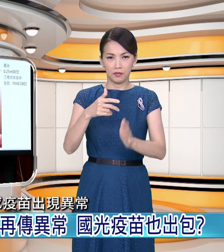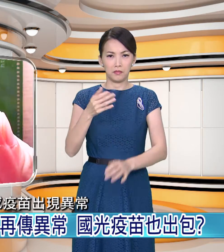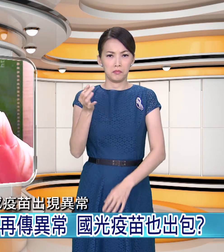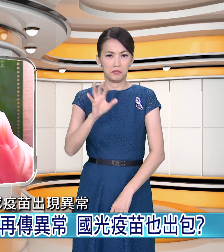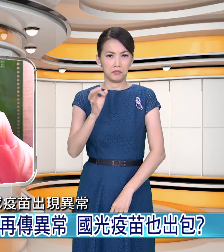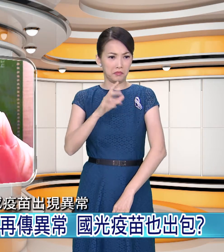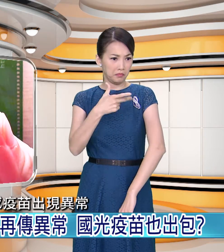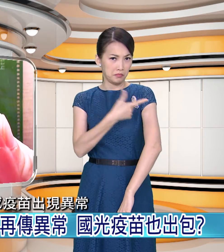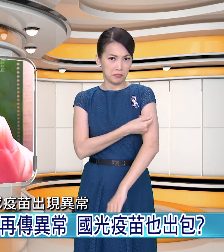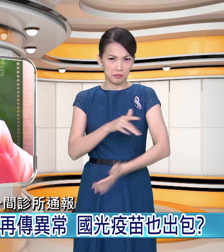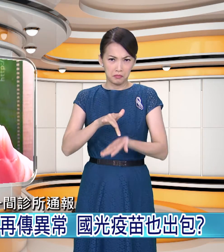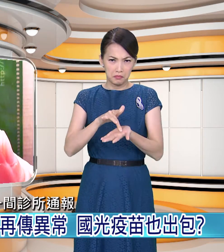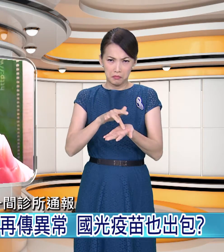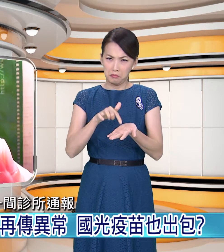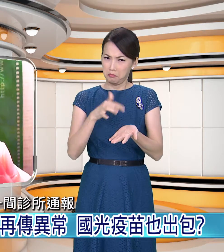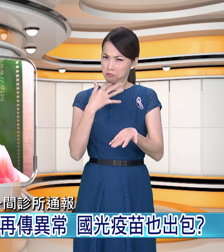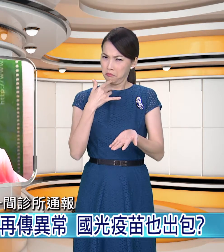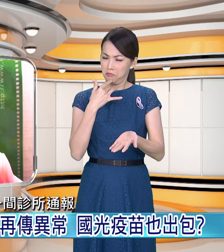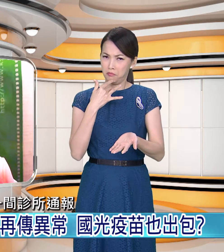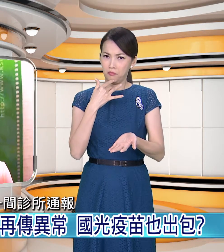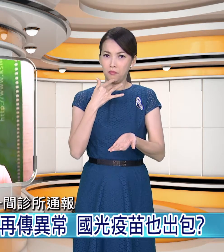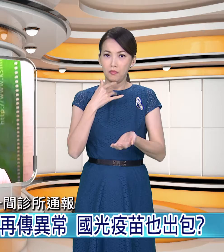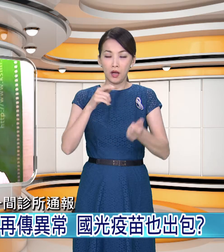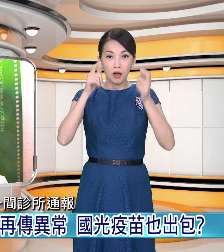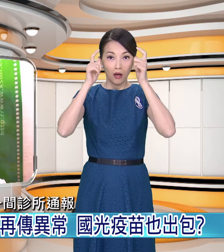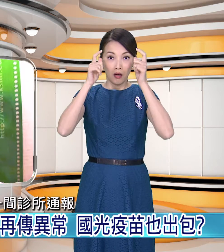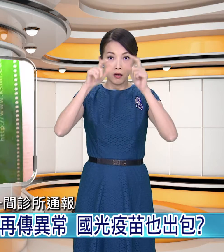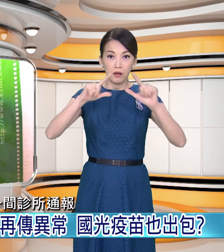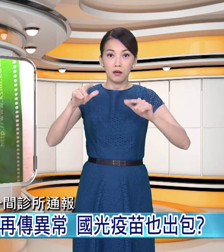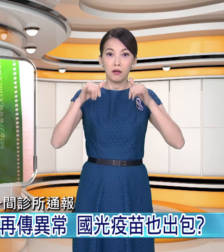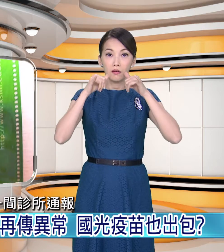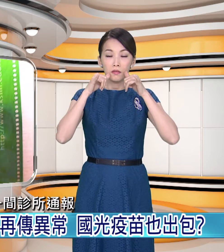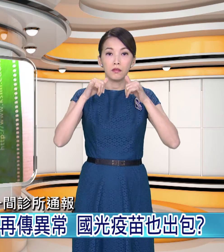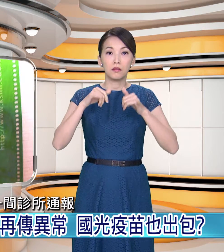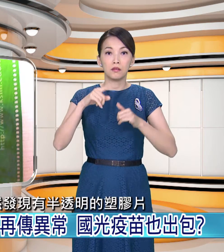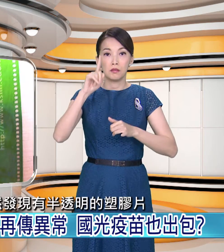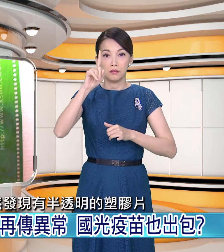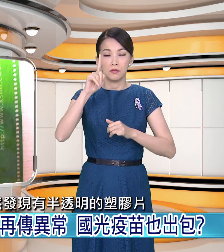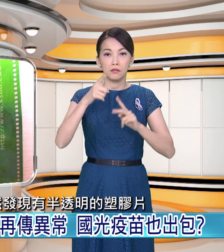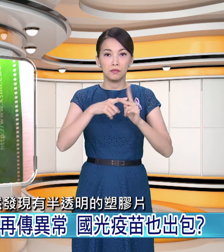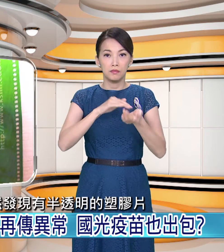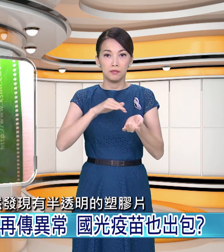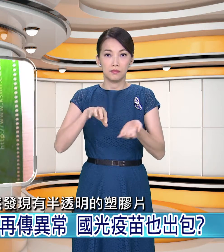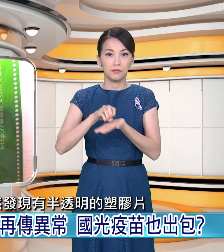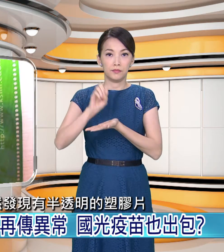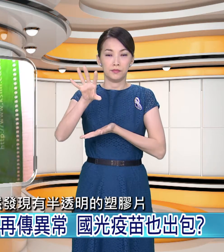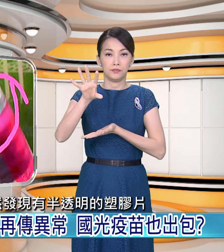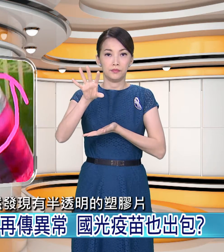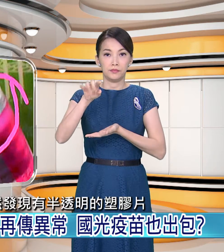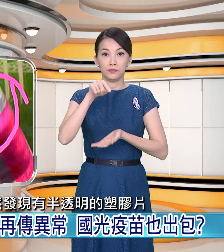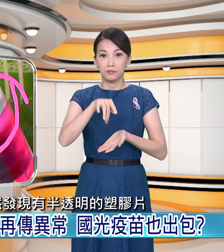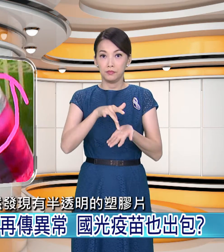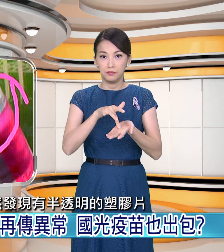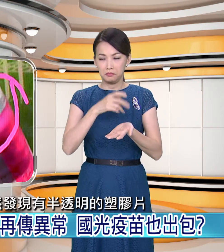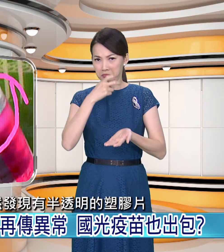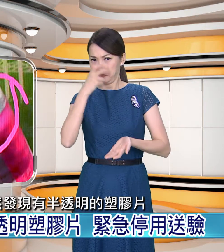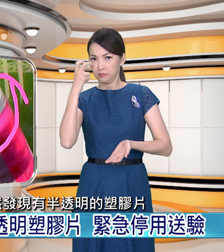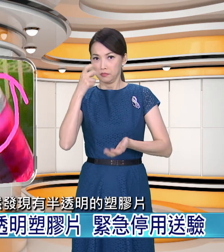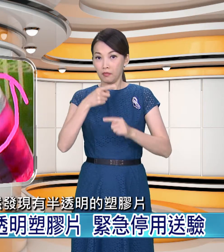常。高雄大寮区的一间诊所通报，在疫苗当中竟然发现有半